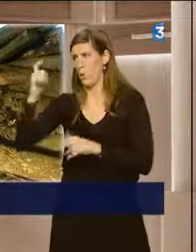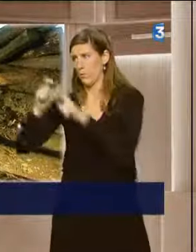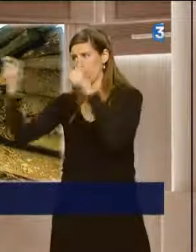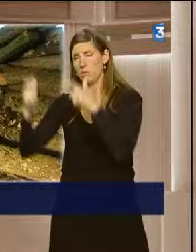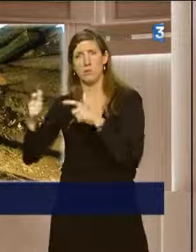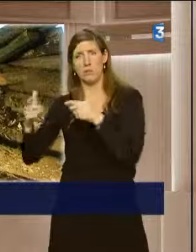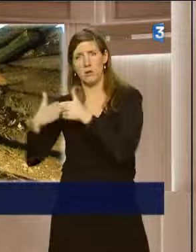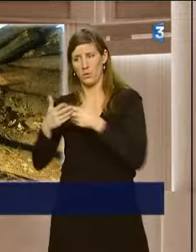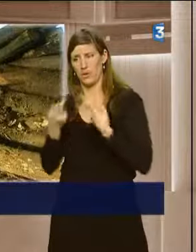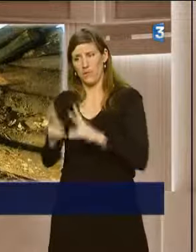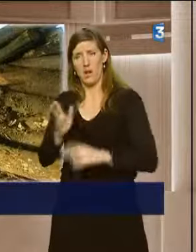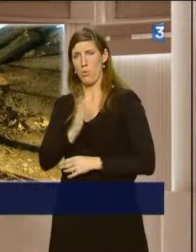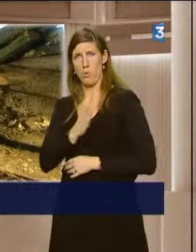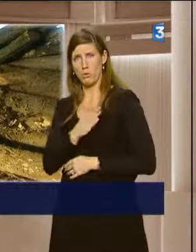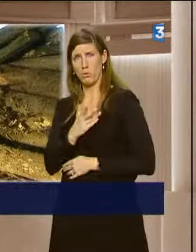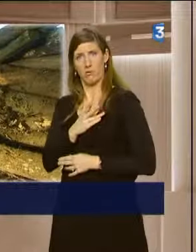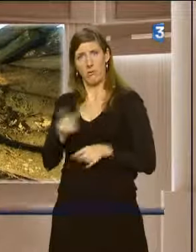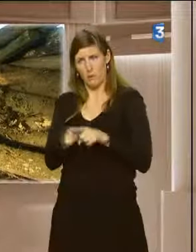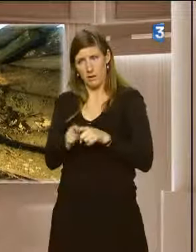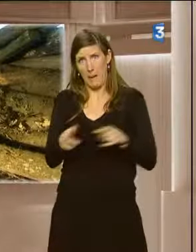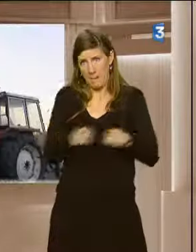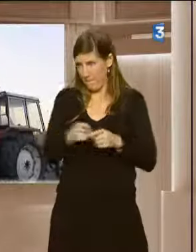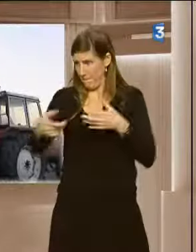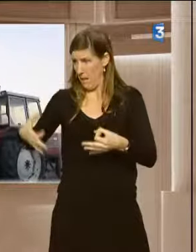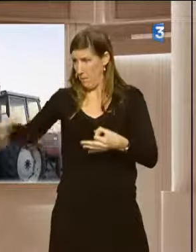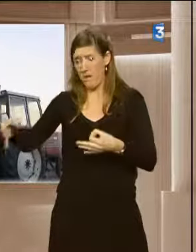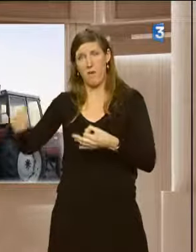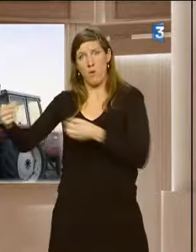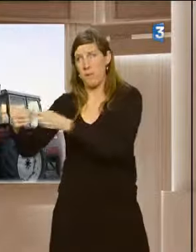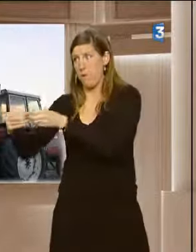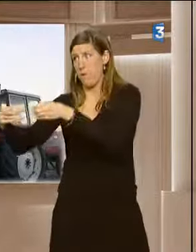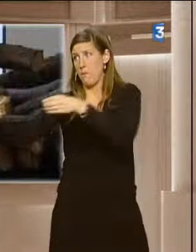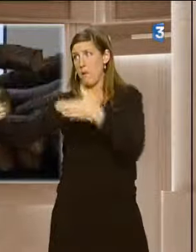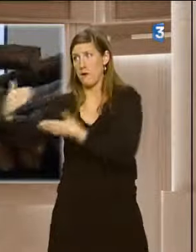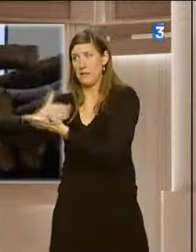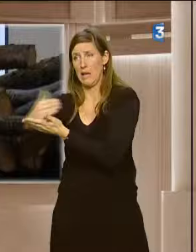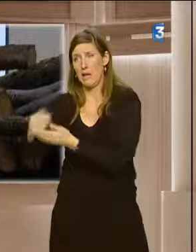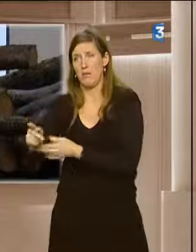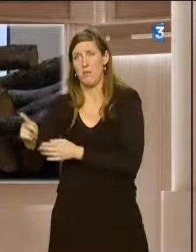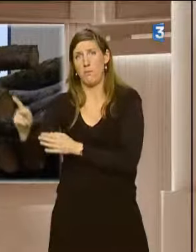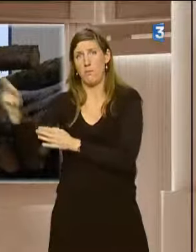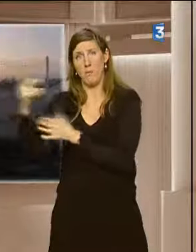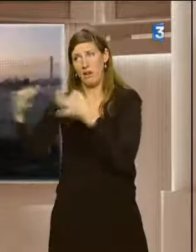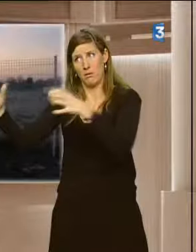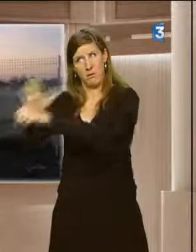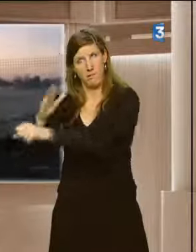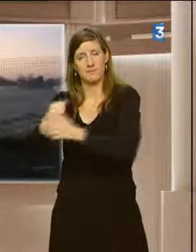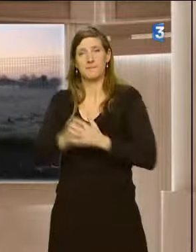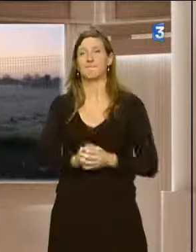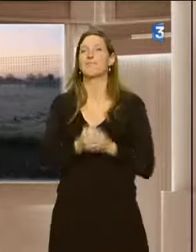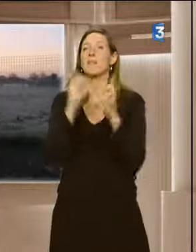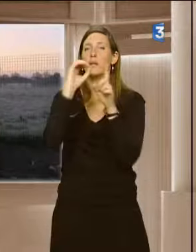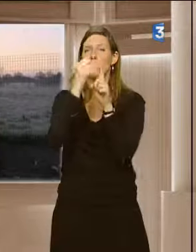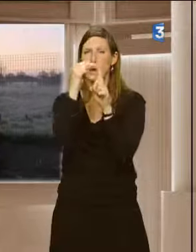moi. Et ben, maintenant, ils se retrouvent à 7-8 personnes à travailler quoi, à temps plein. Et avec des températures qui descendent en dessous de